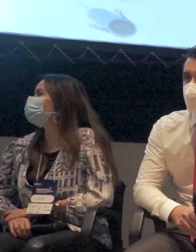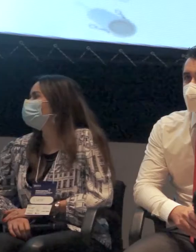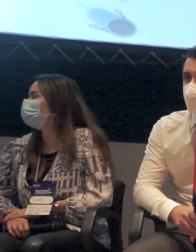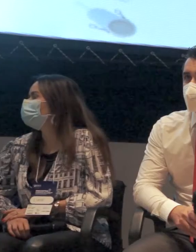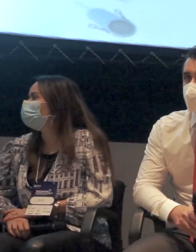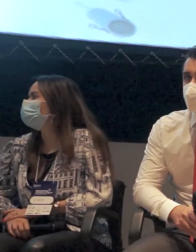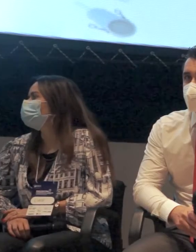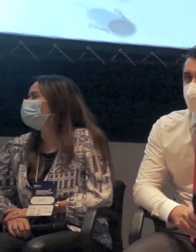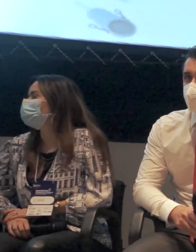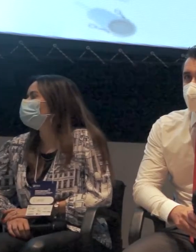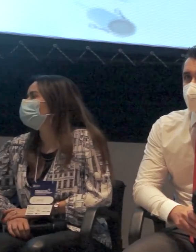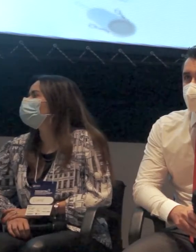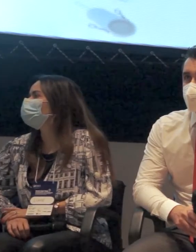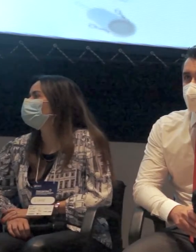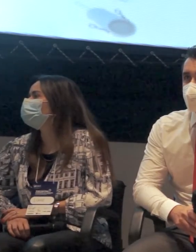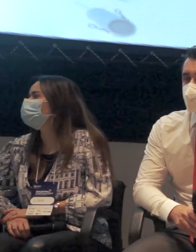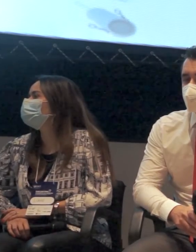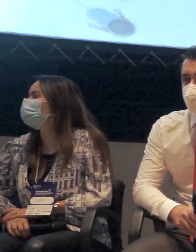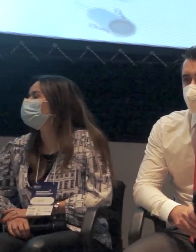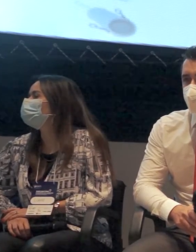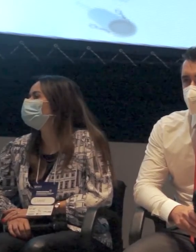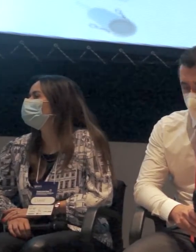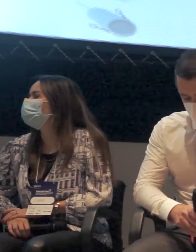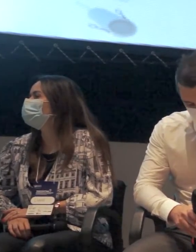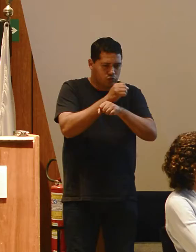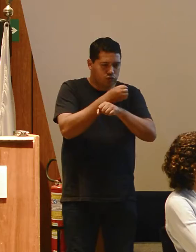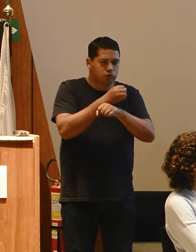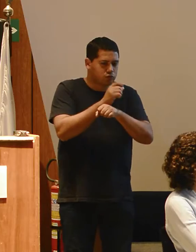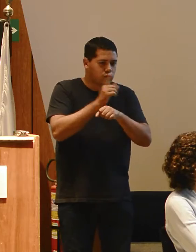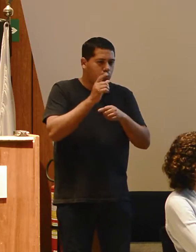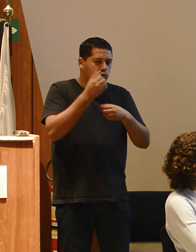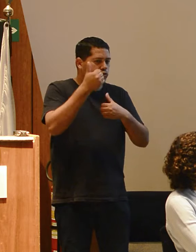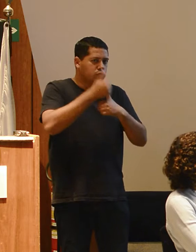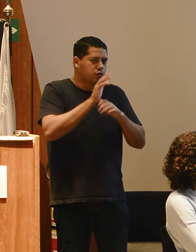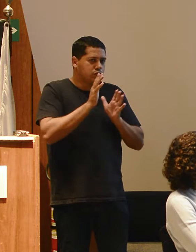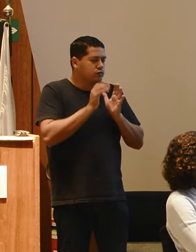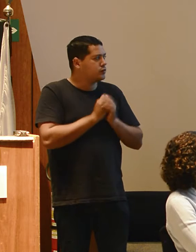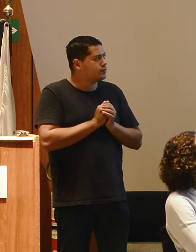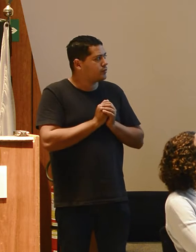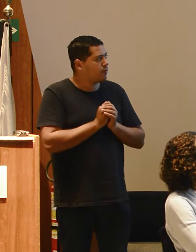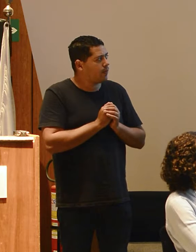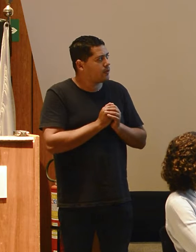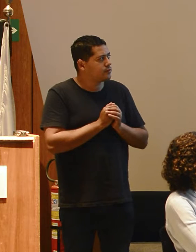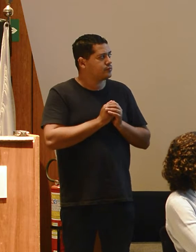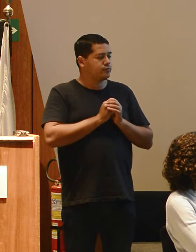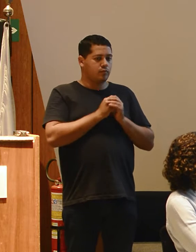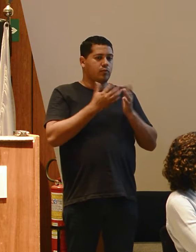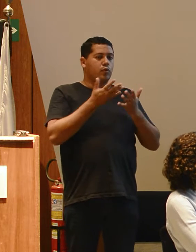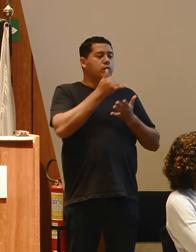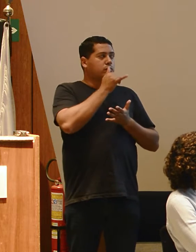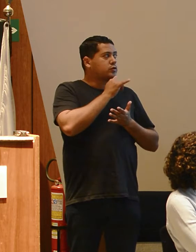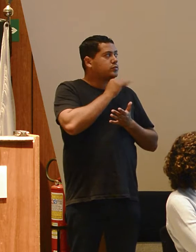o ossinho, mas o próprio organismo do paciente vai continuar com essa transmissão sonora. Então, ou seja, isso aqui é daqueles casos que o